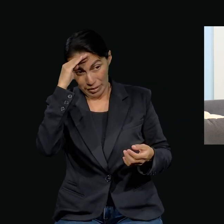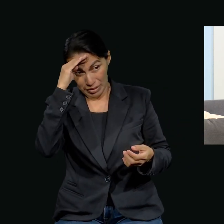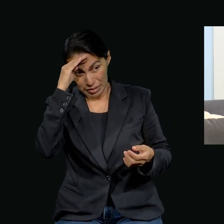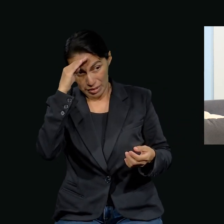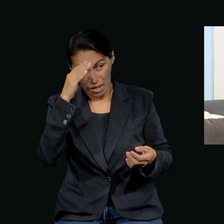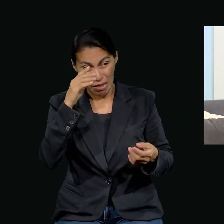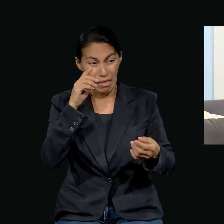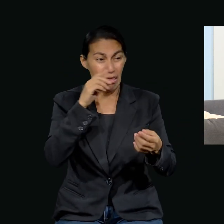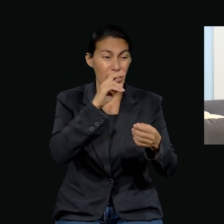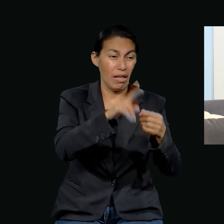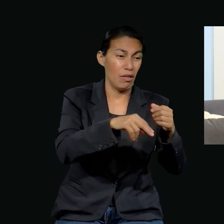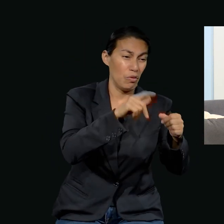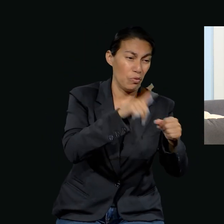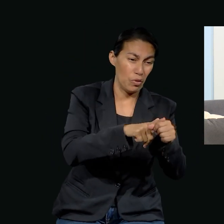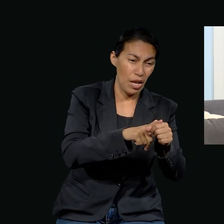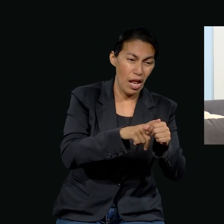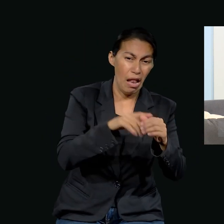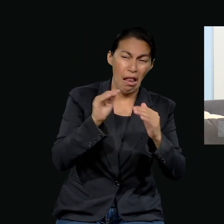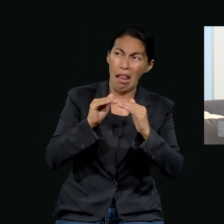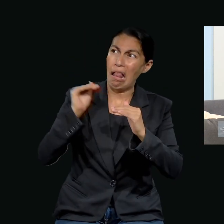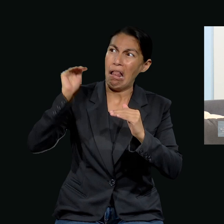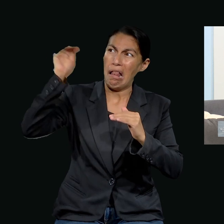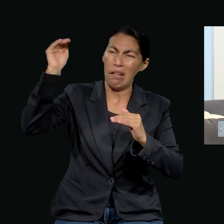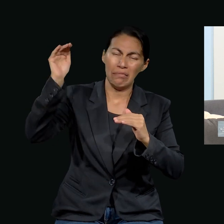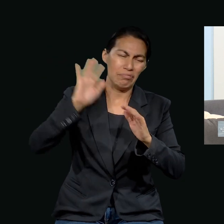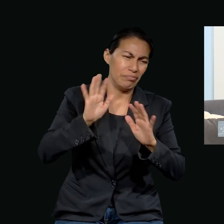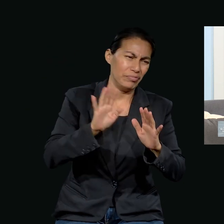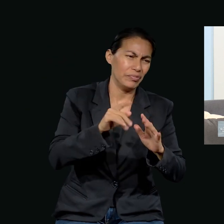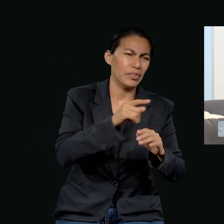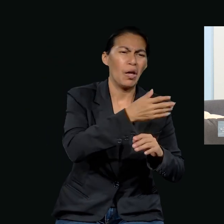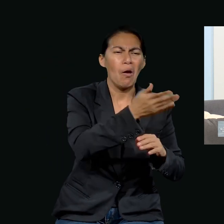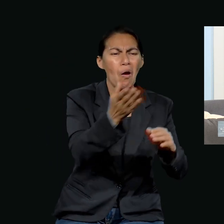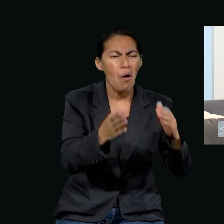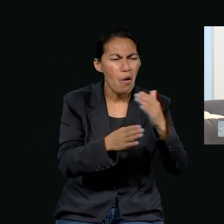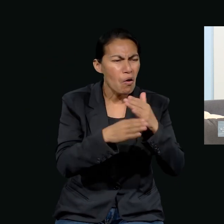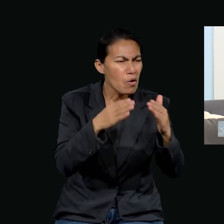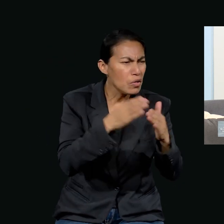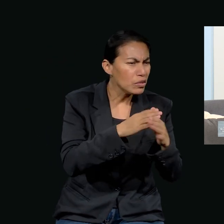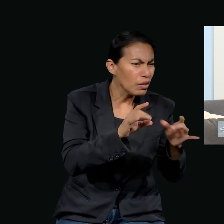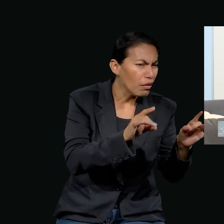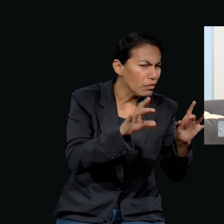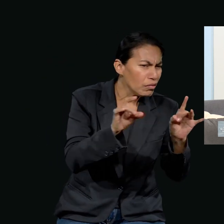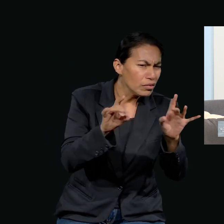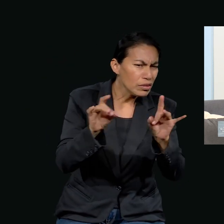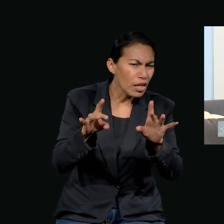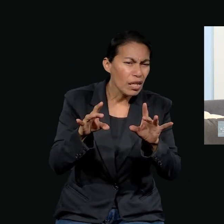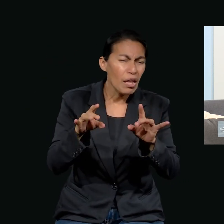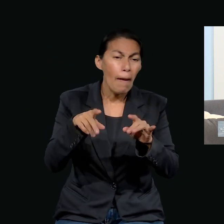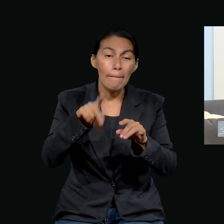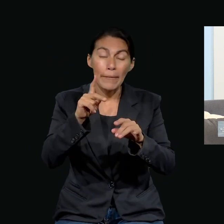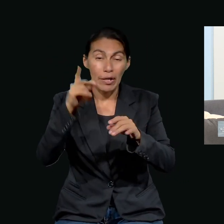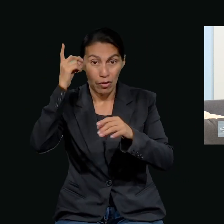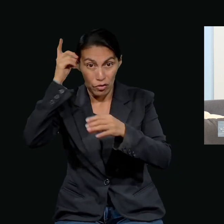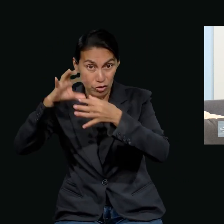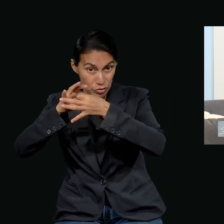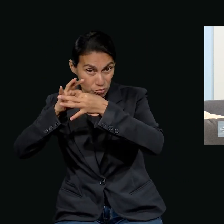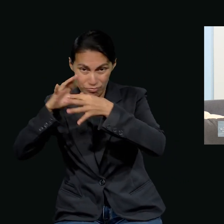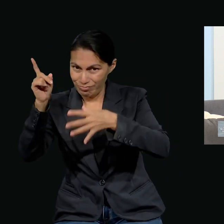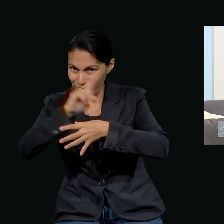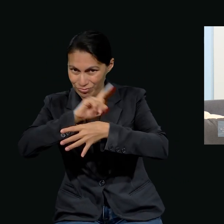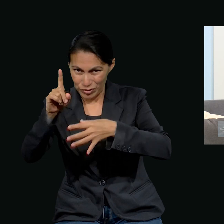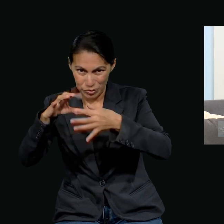Hay en su mente una marcada distinción entre lo natural y lo sobrenatural. Atribuyen lo natural a causas comunes